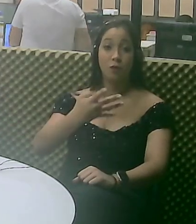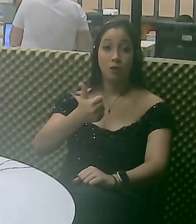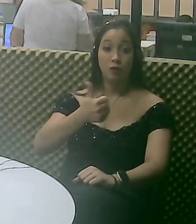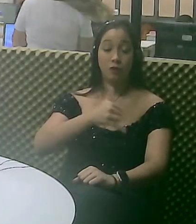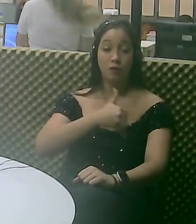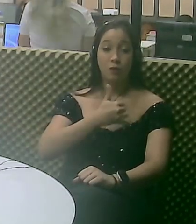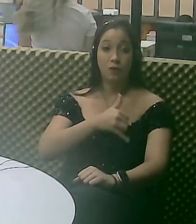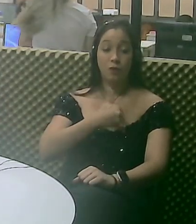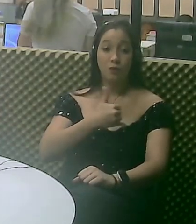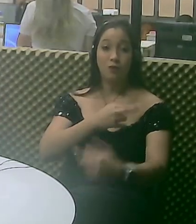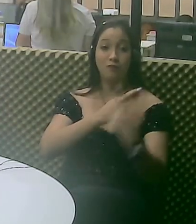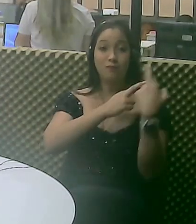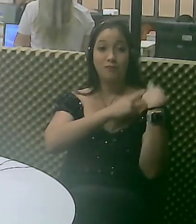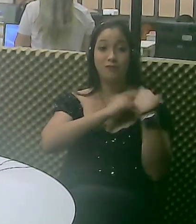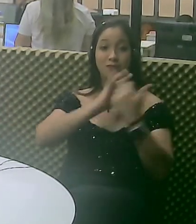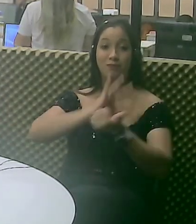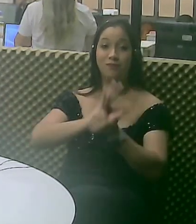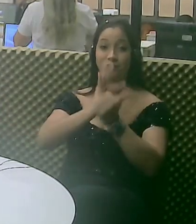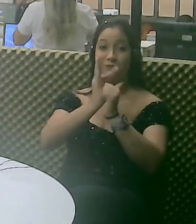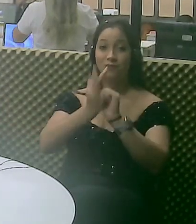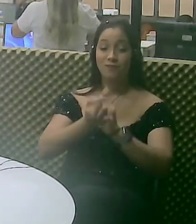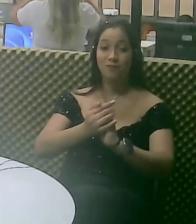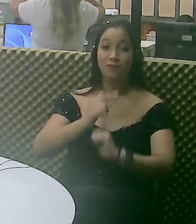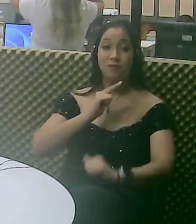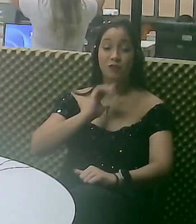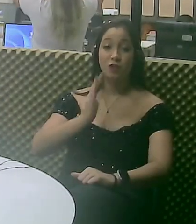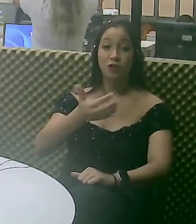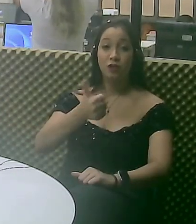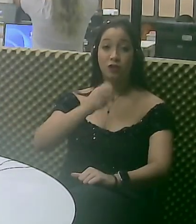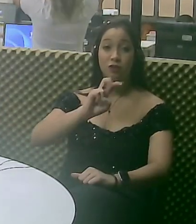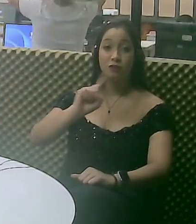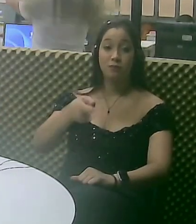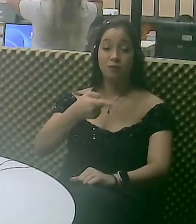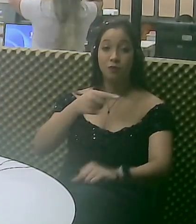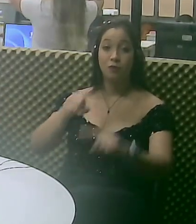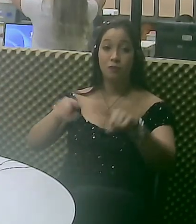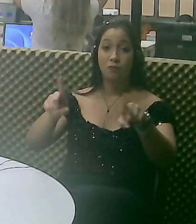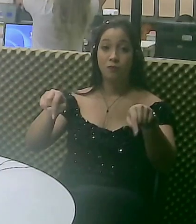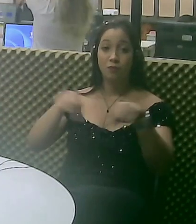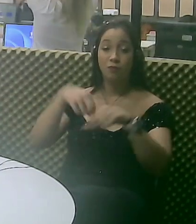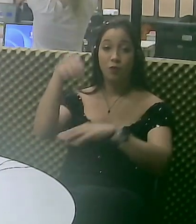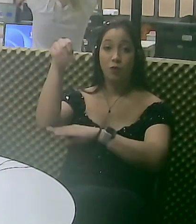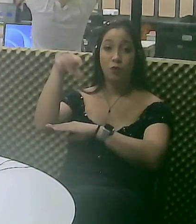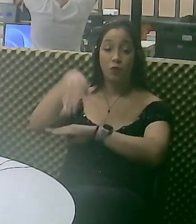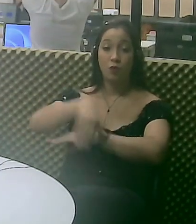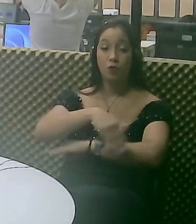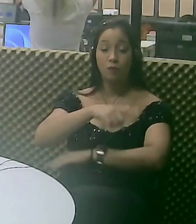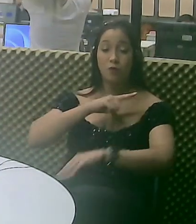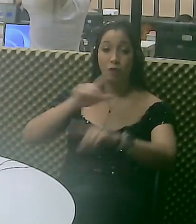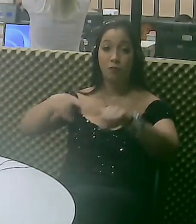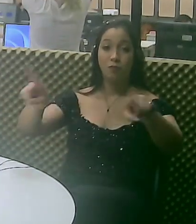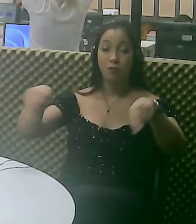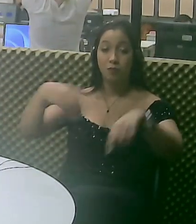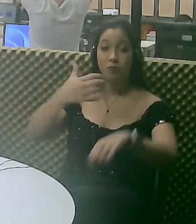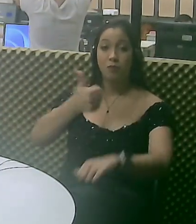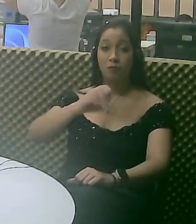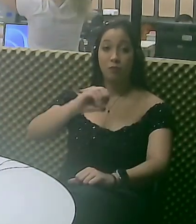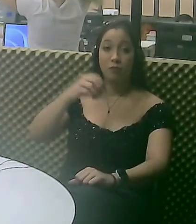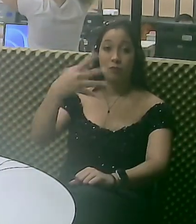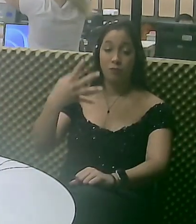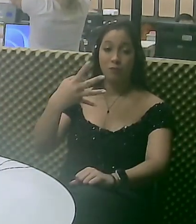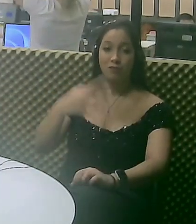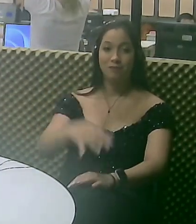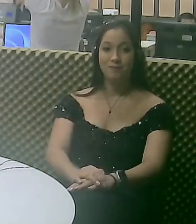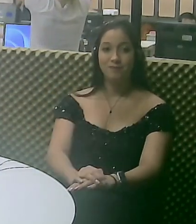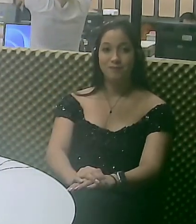sob responsabilidade da Futel, ele tem 15 mil metros quadrados e a iluminação do campo é feita por 104